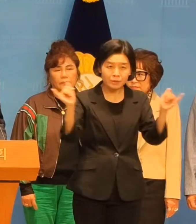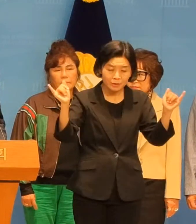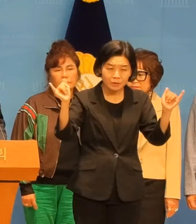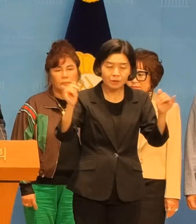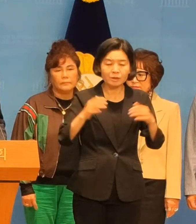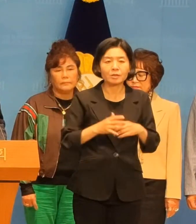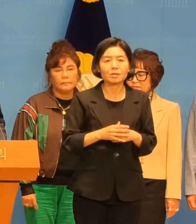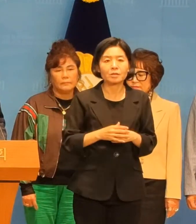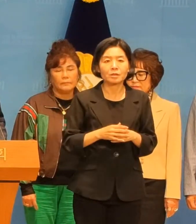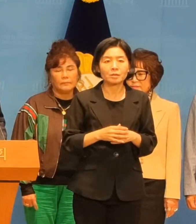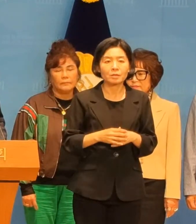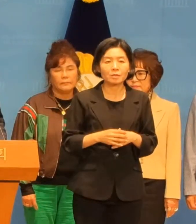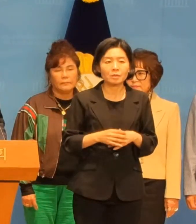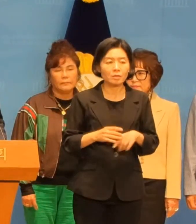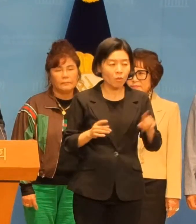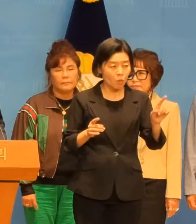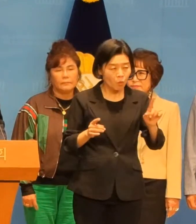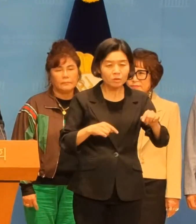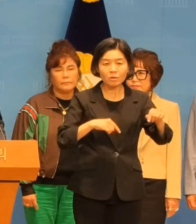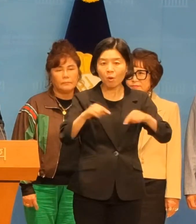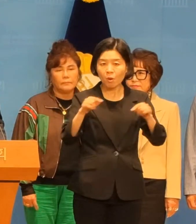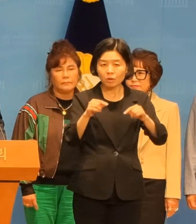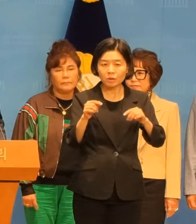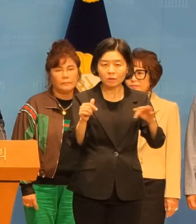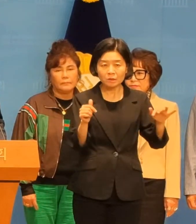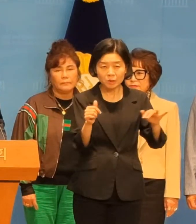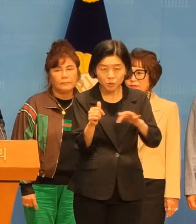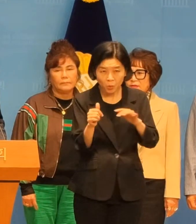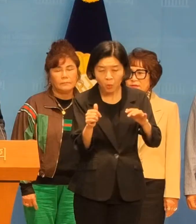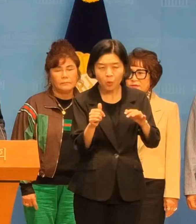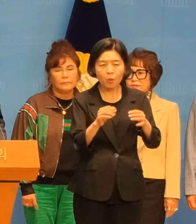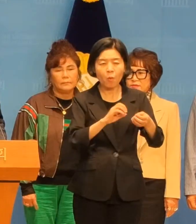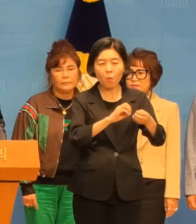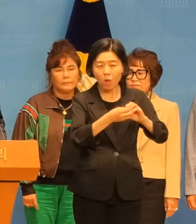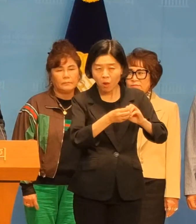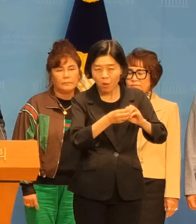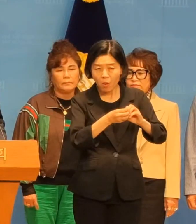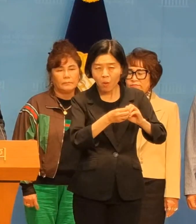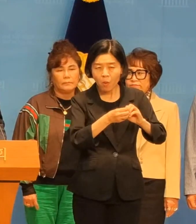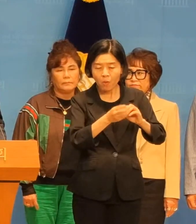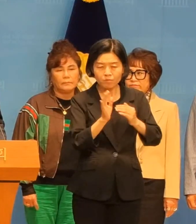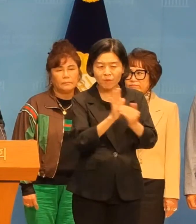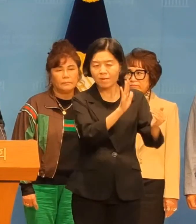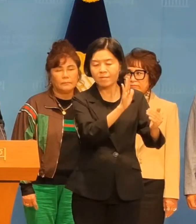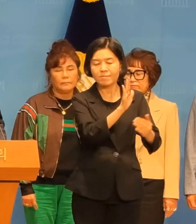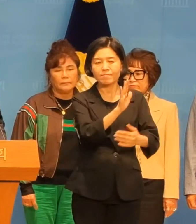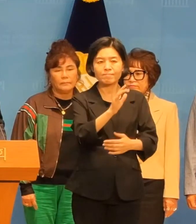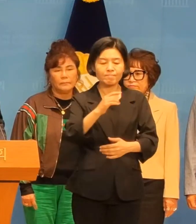어떤 정치적 회유나 왜곡에도 흔들리지 않으며